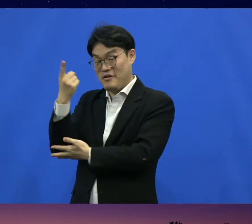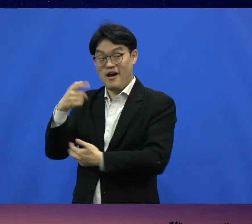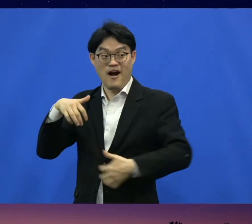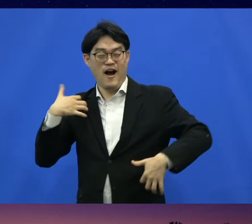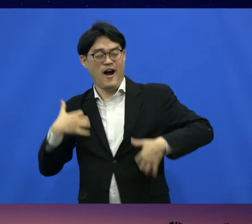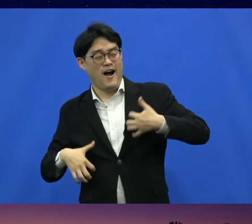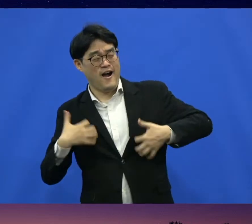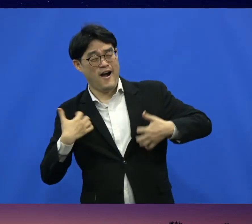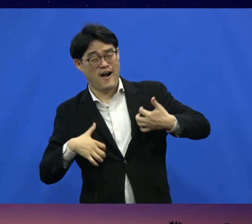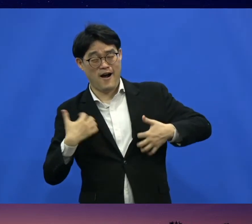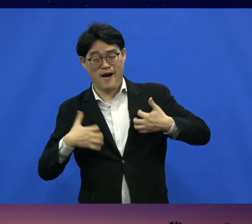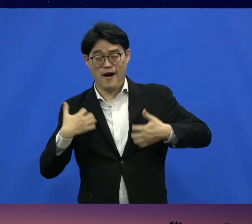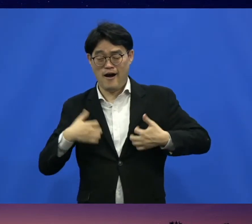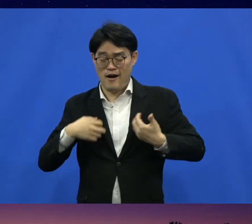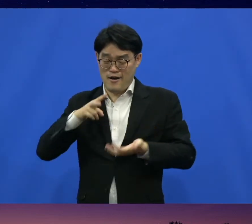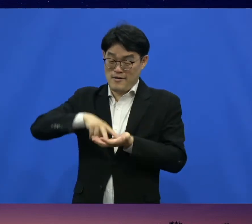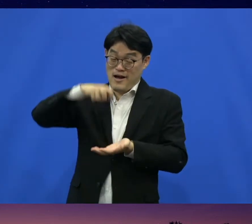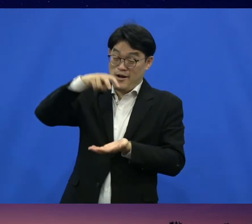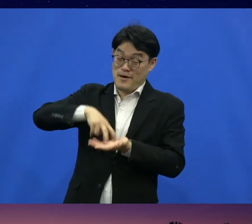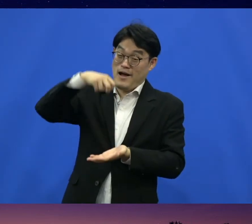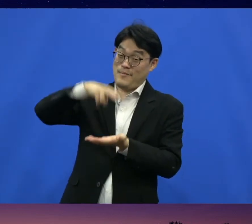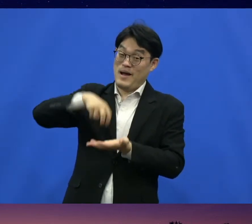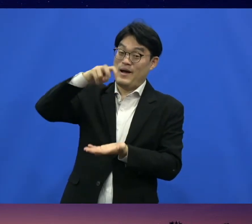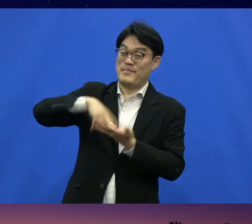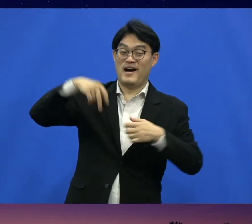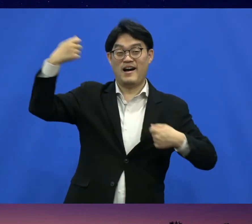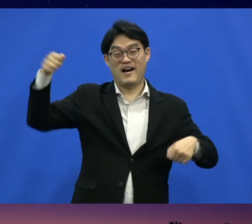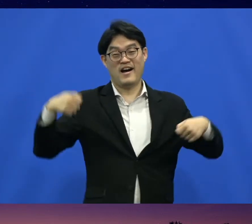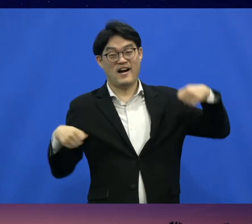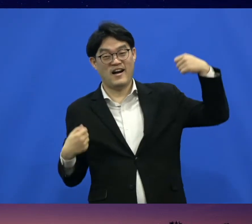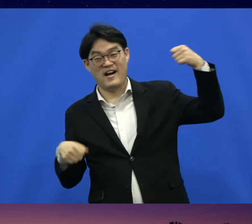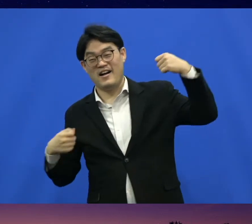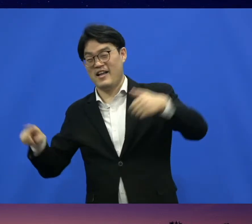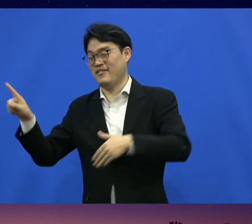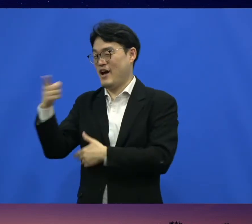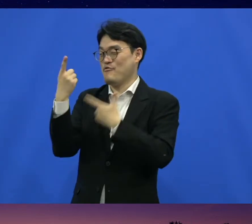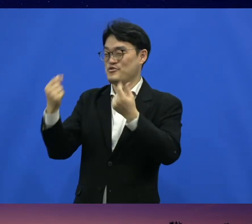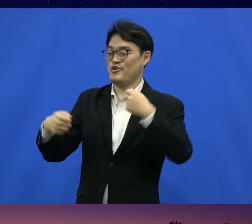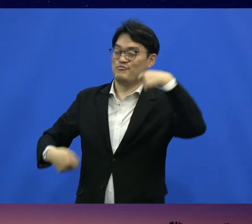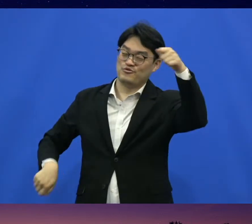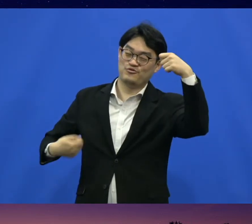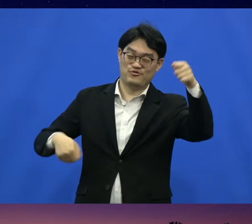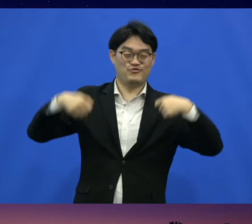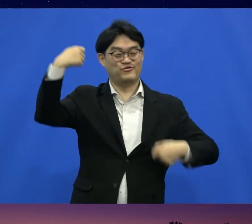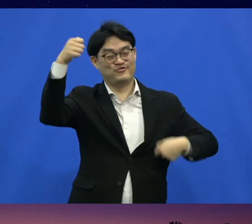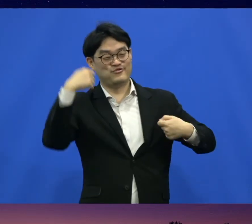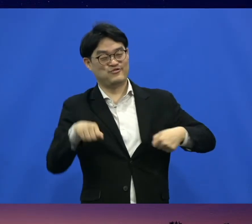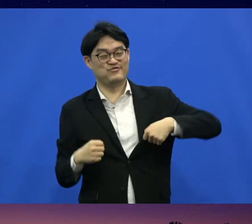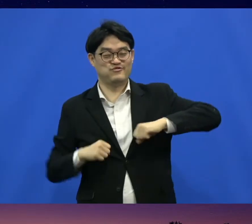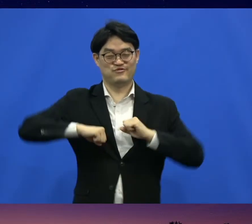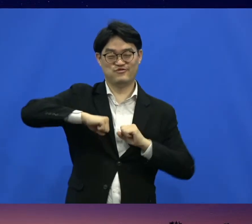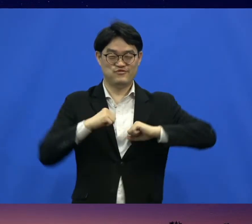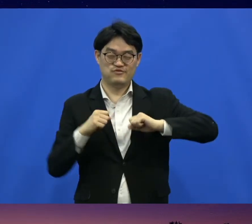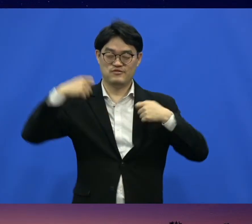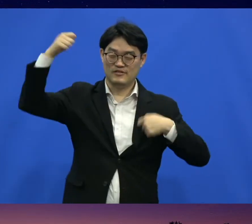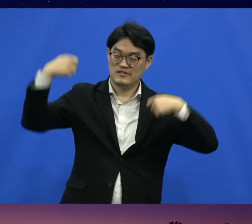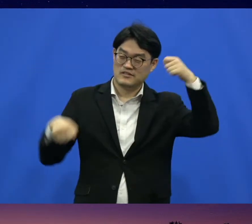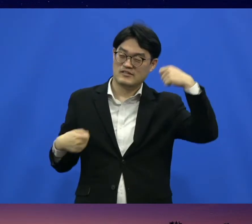기쁨을 감출 수 없어서 다윗처럼 춤을 추면서 찬양을 했더래요.